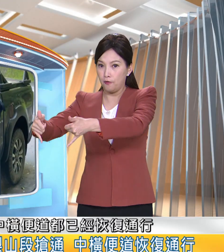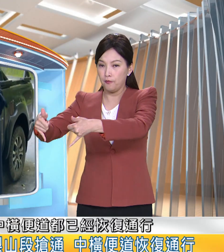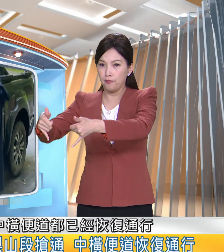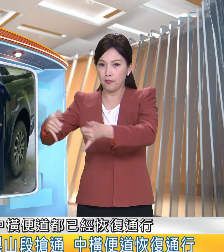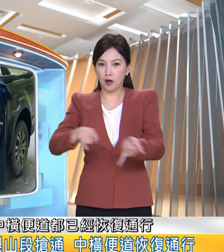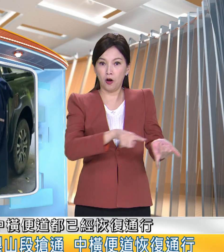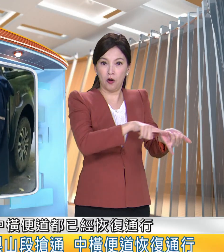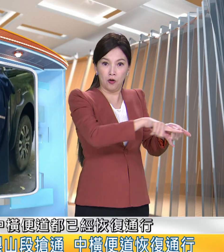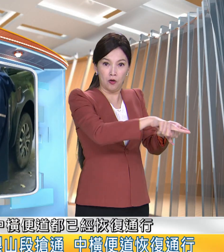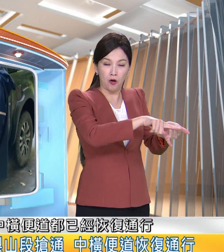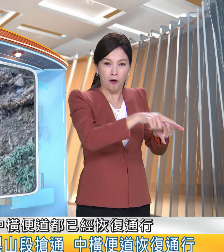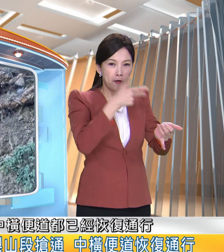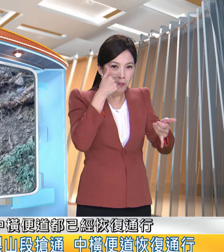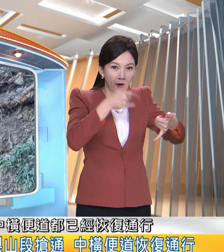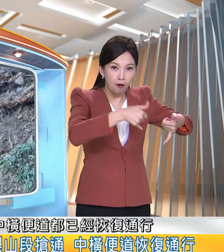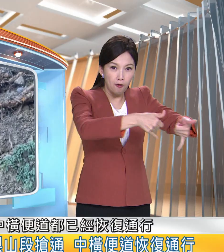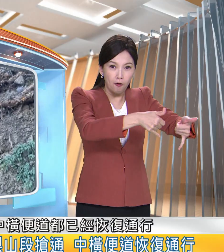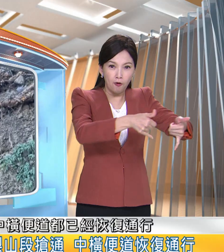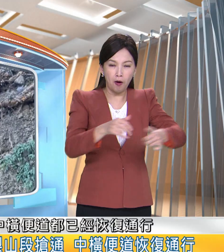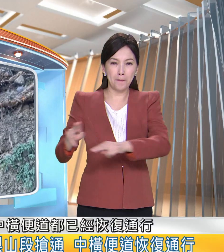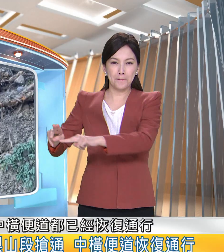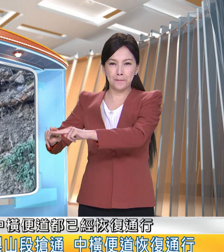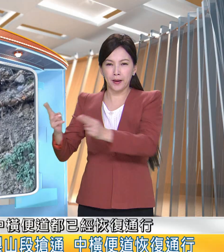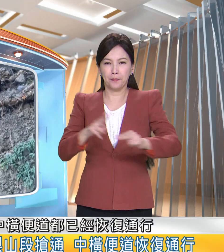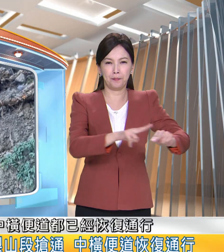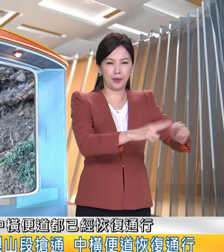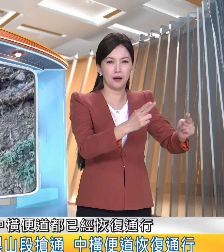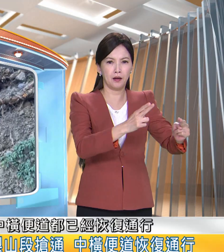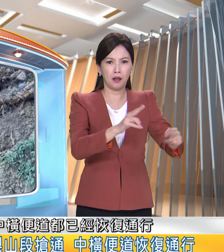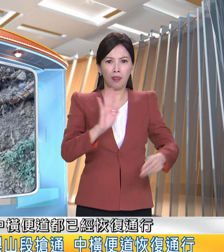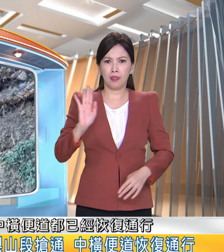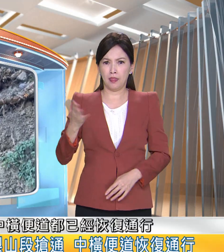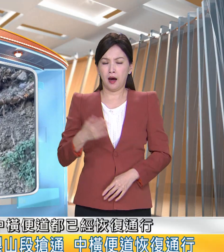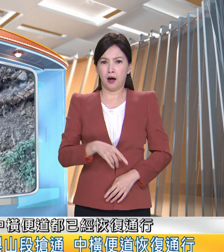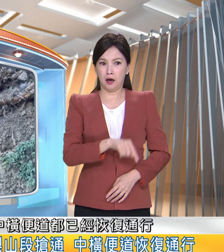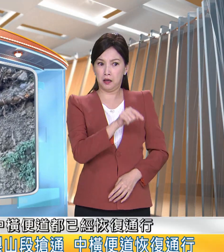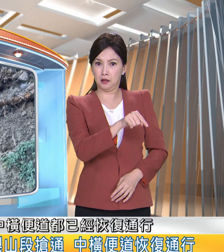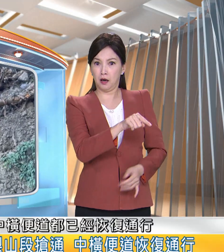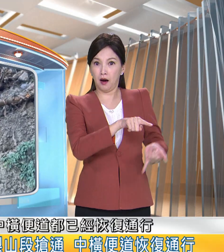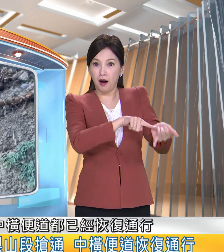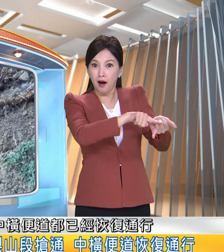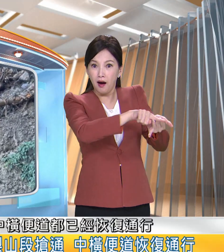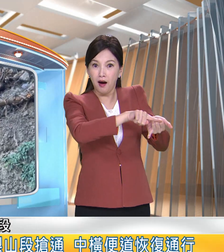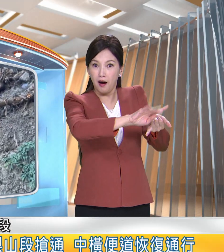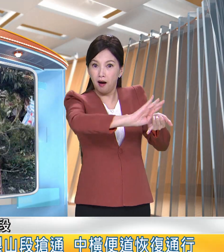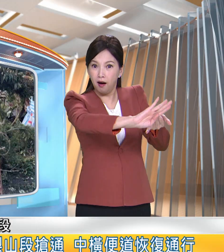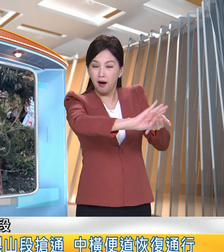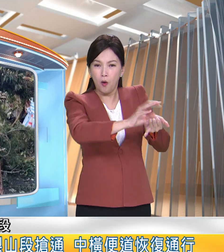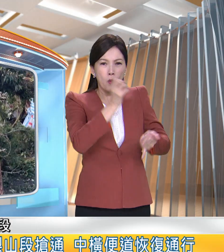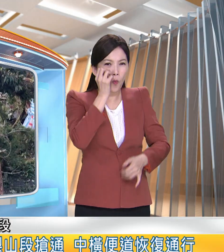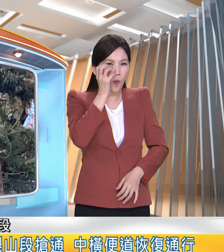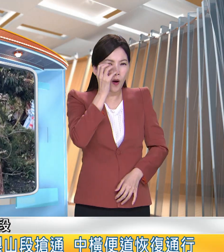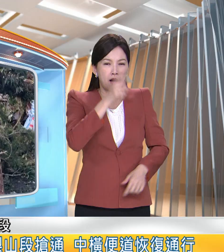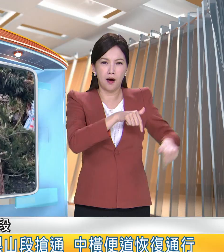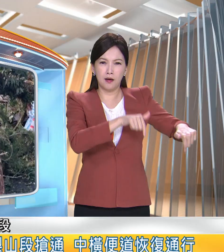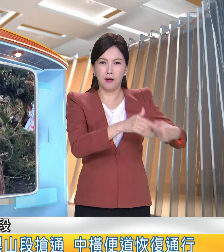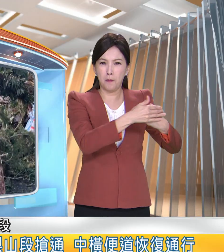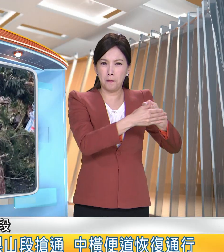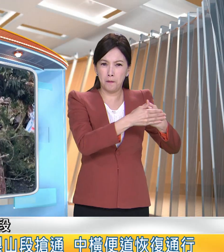八线跟中横变道都已经恢复通行。不过，在中横东段，